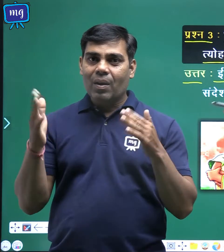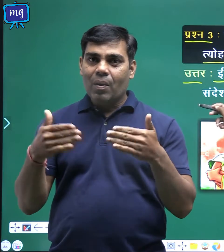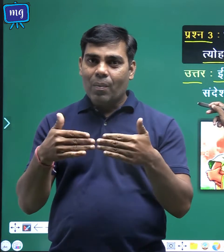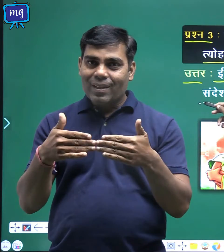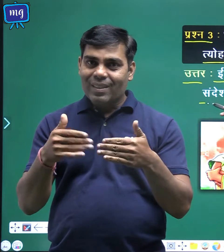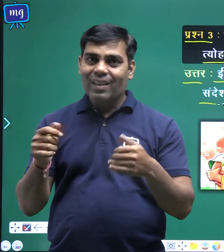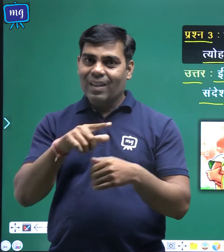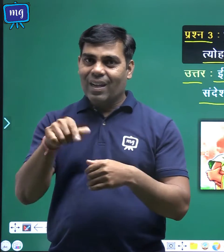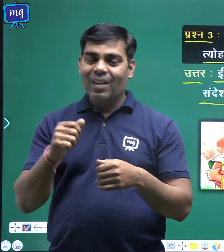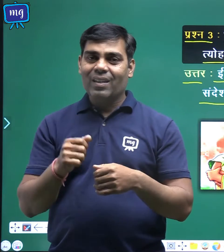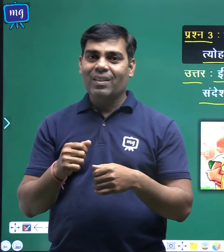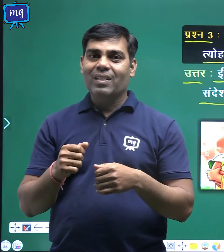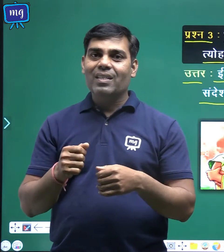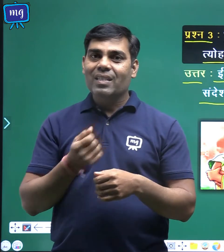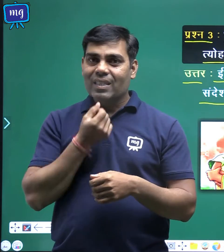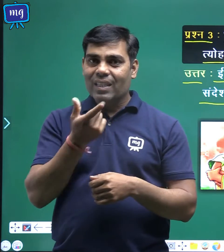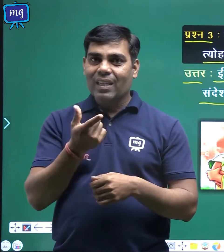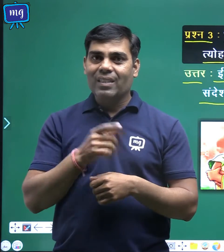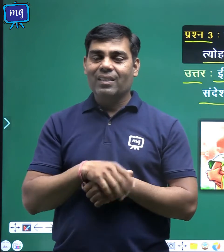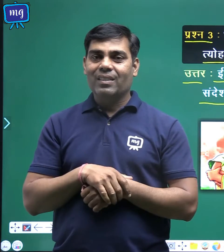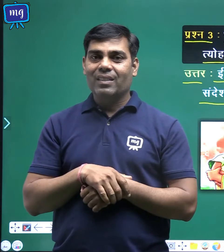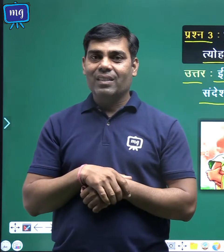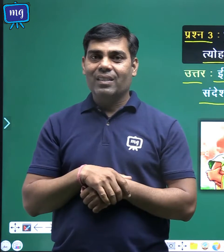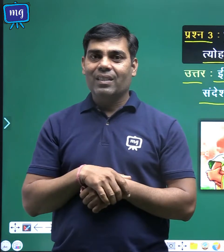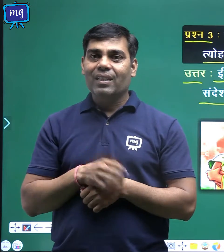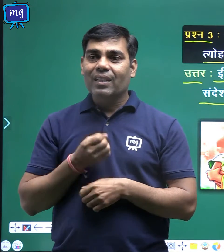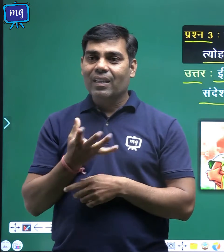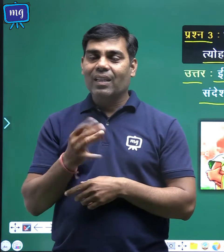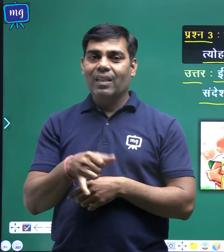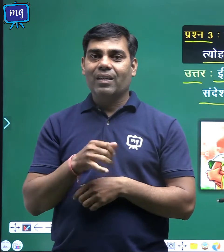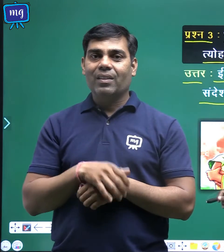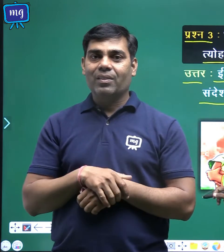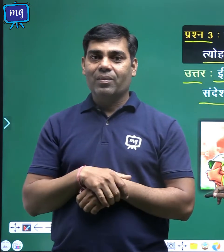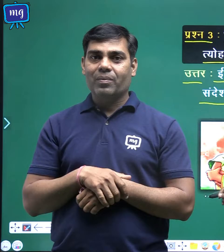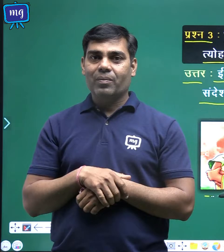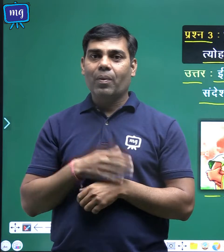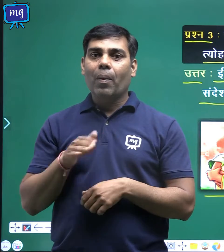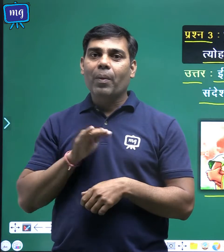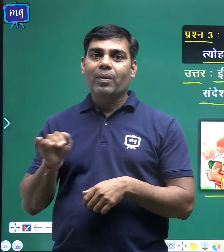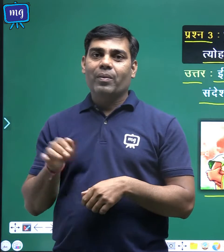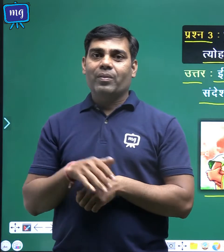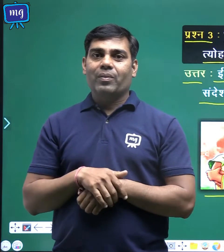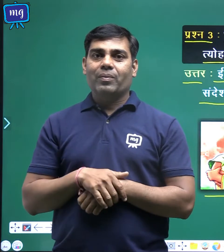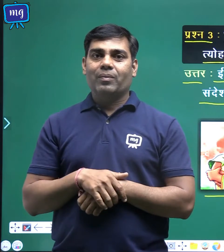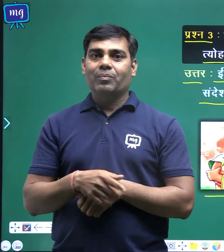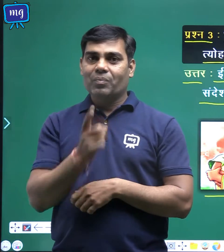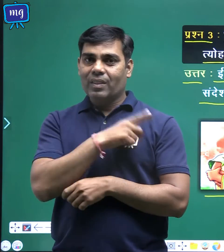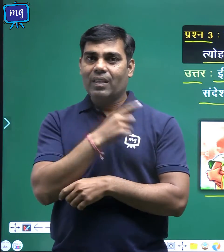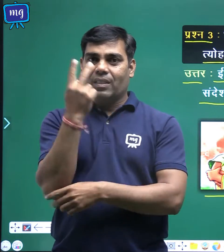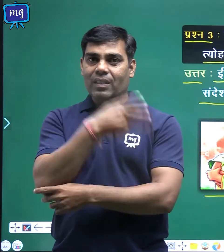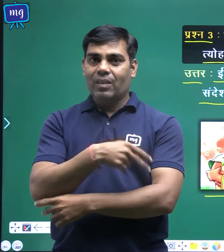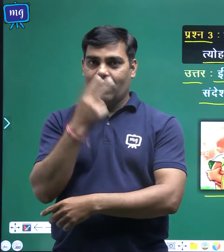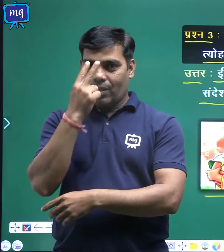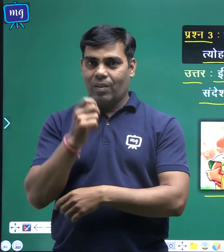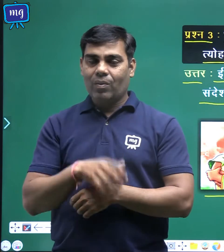का संदेश देता है। प्यारे बच्चों, इस चित्र को